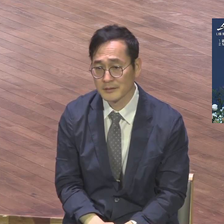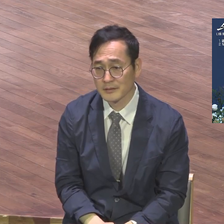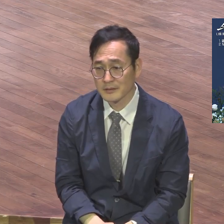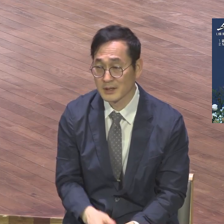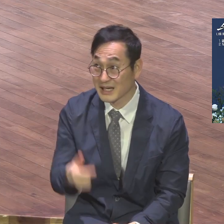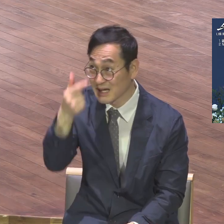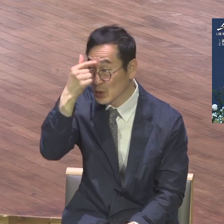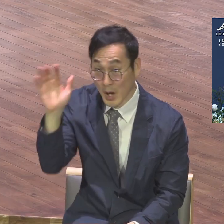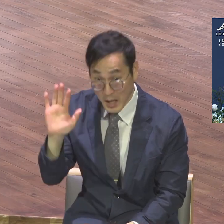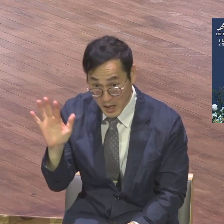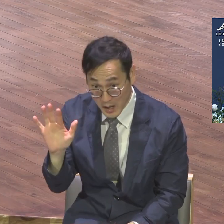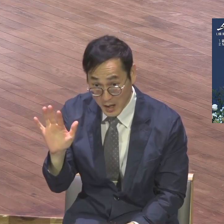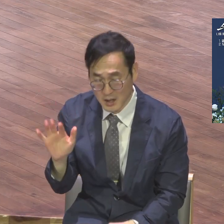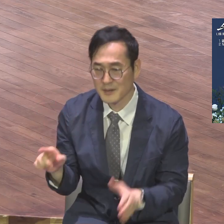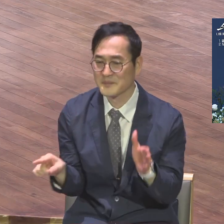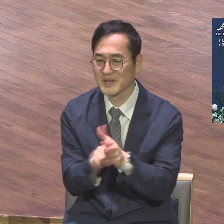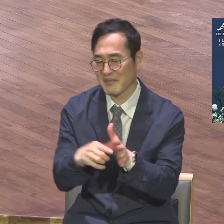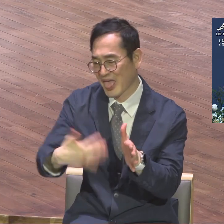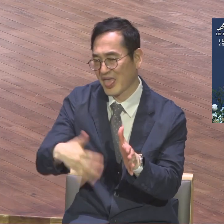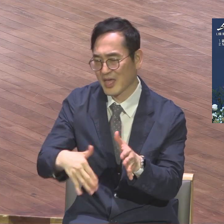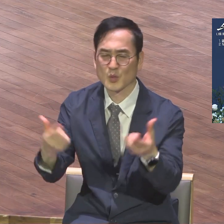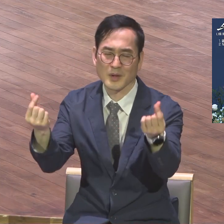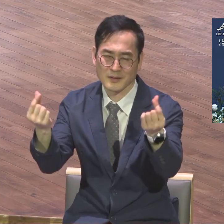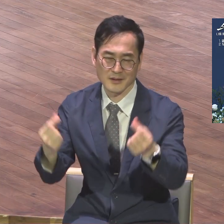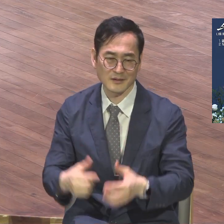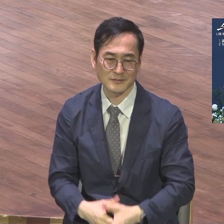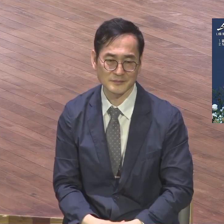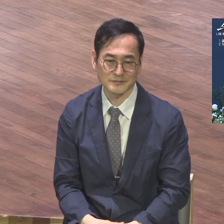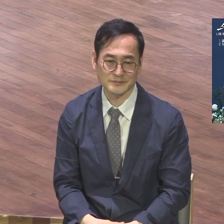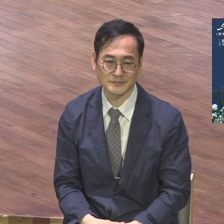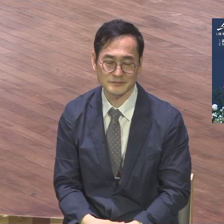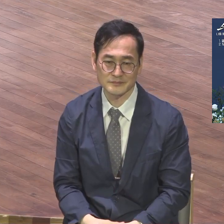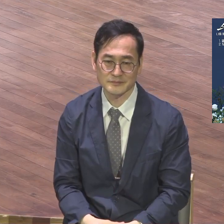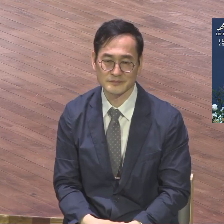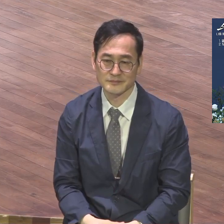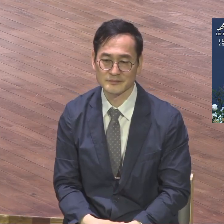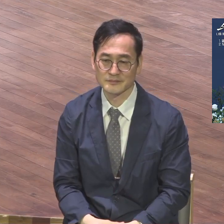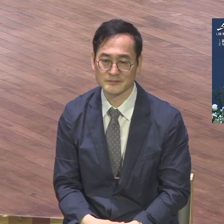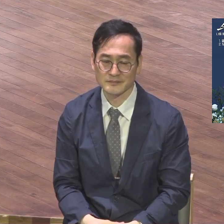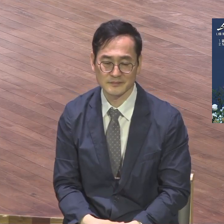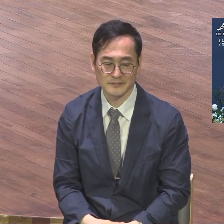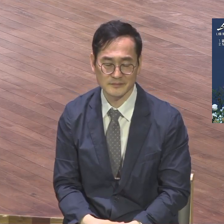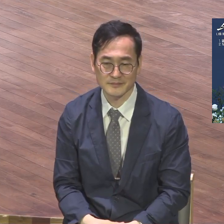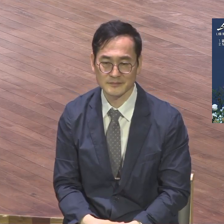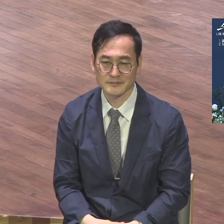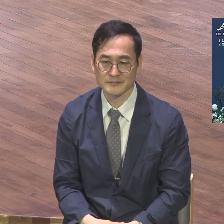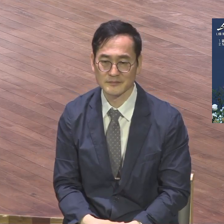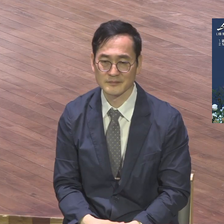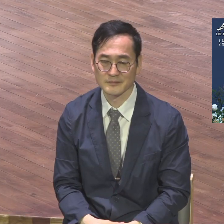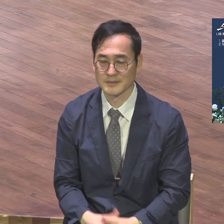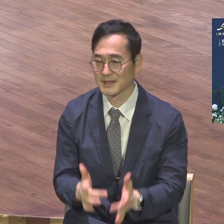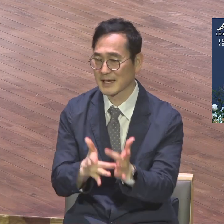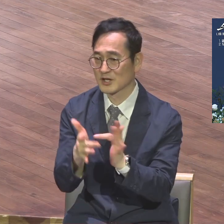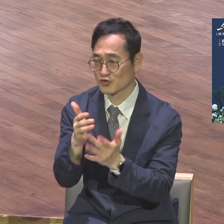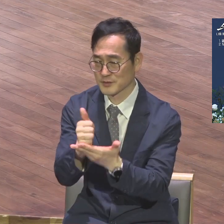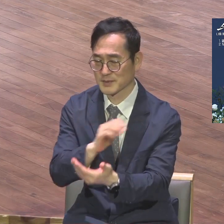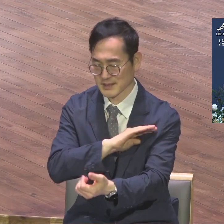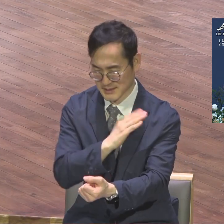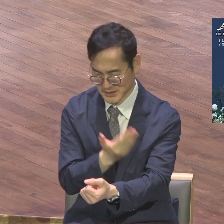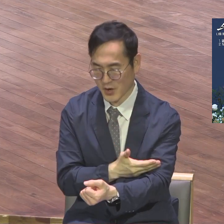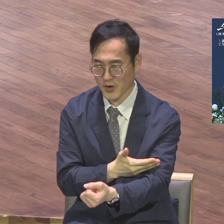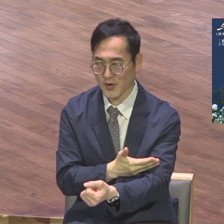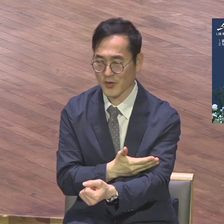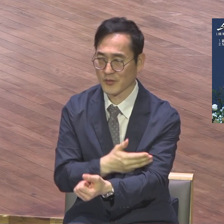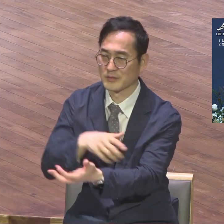믿지 않는다, 똑같은 말이에요. 안 믿는데도 기도 나옵니까? 예수 생명, 예수 능력, 충만한